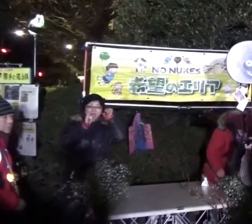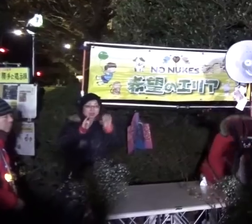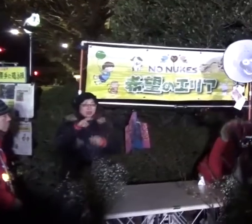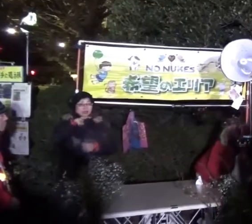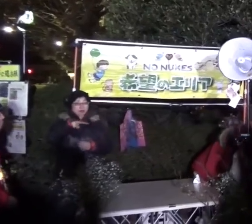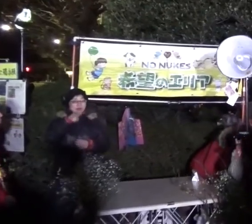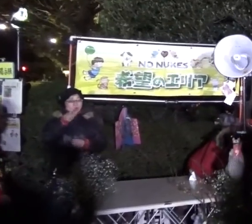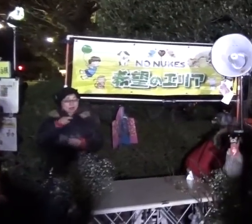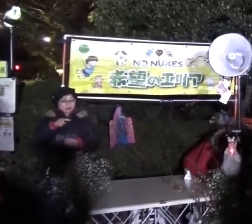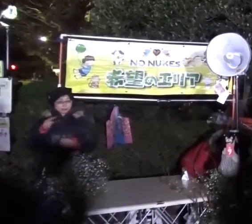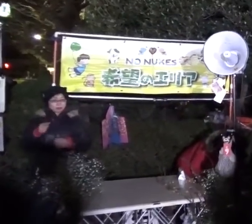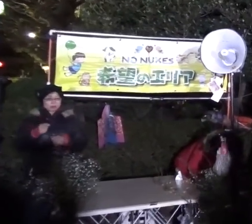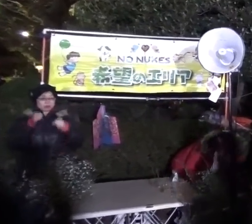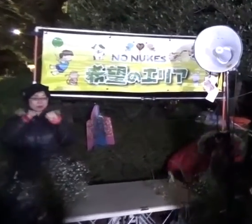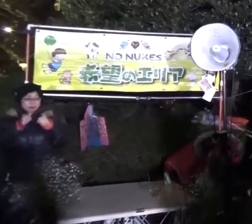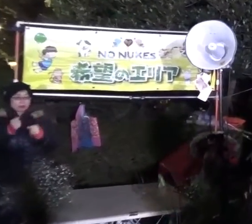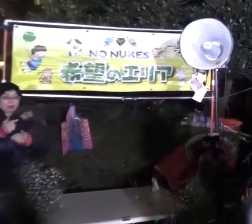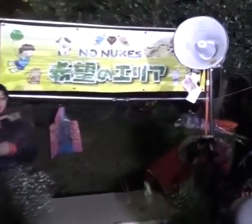湾は昨年、